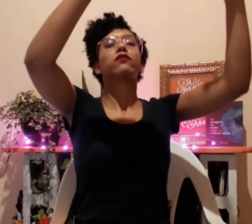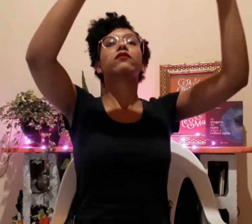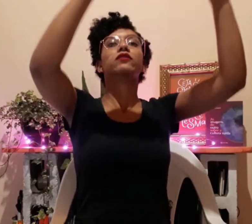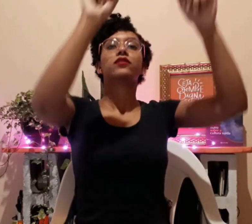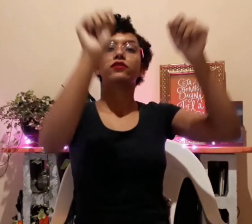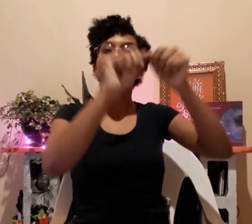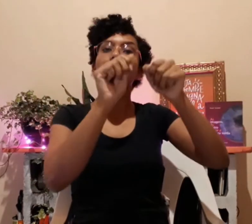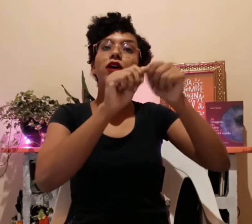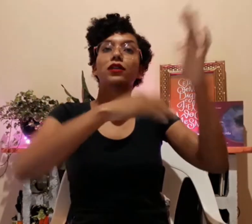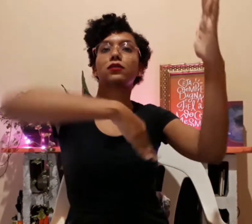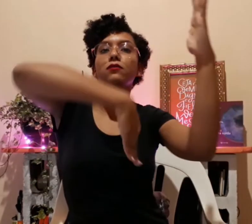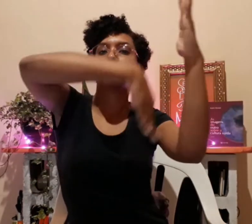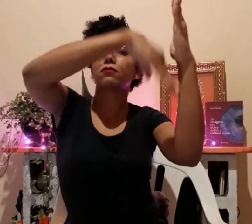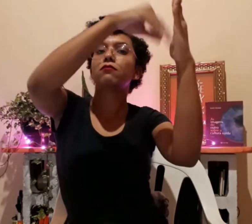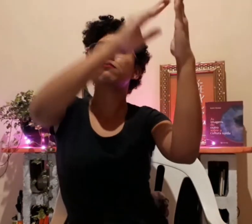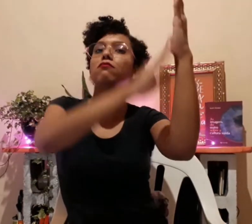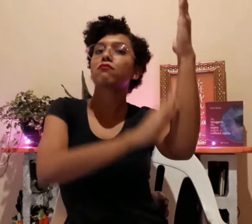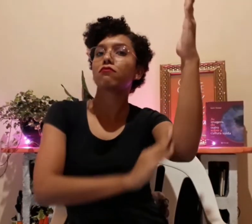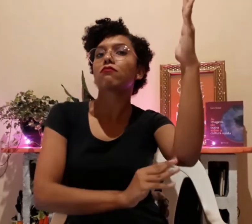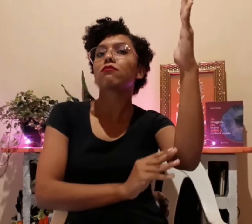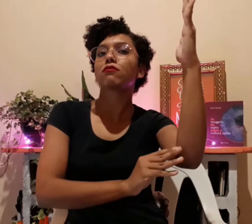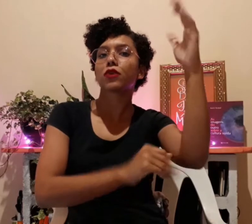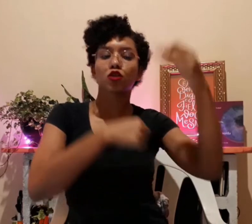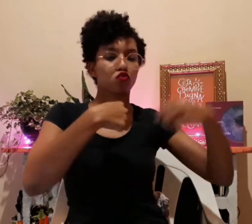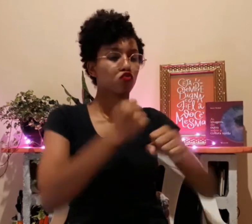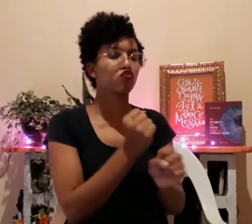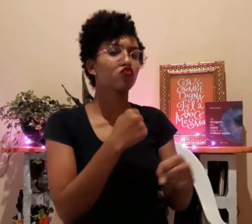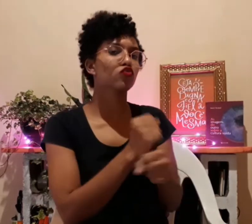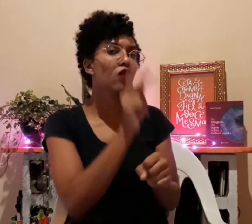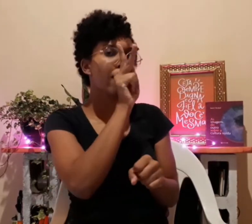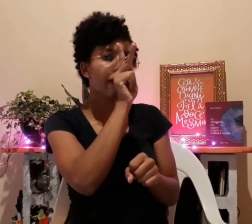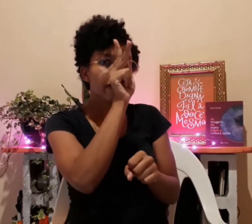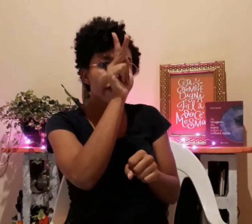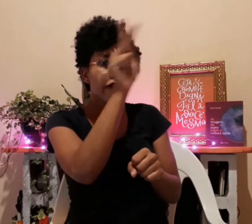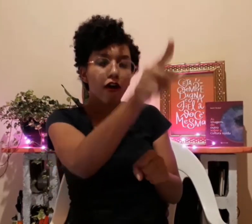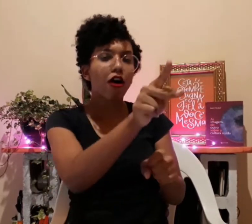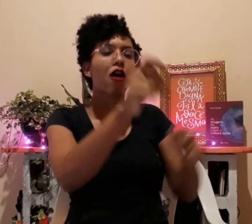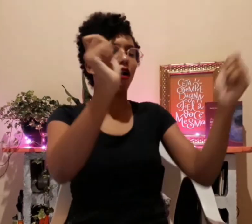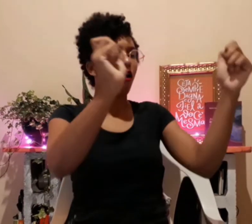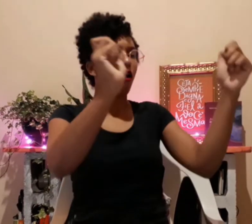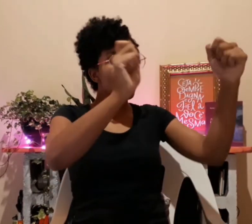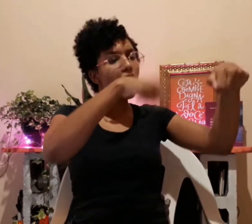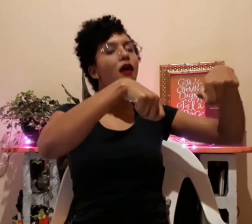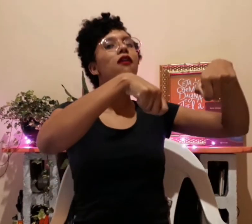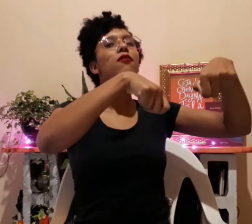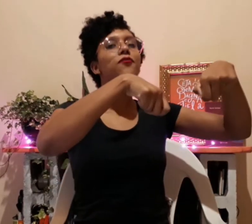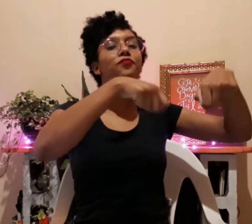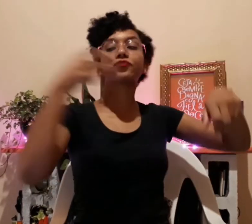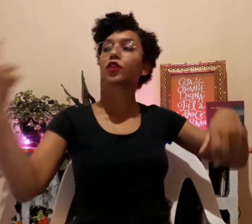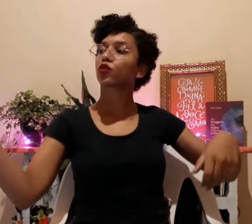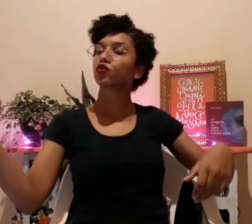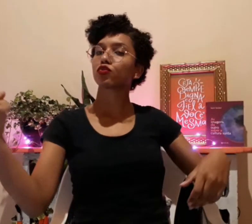bem o teto, faz a pintura da casa com muito capricho. Faz uma casa firme e